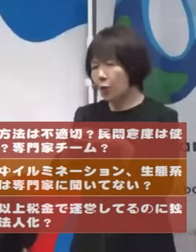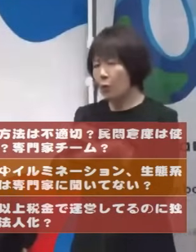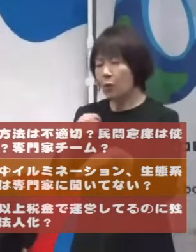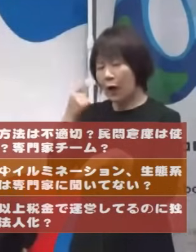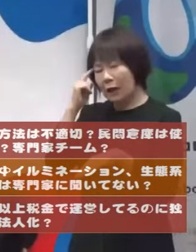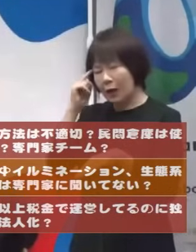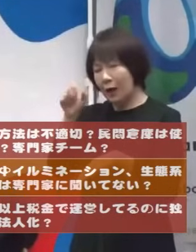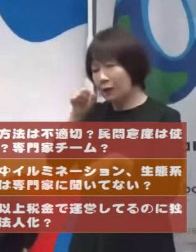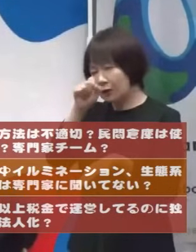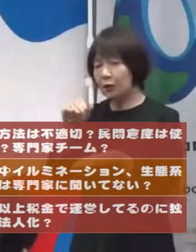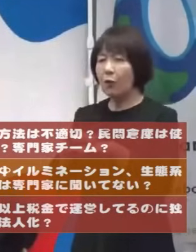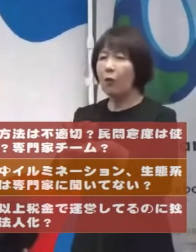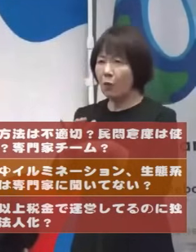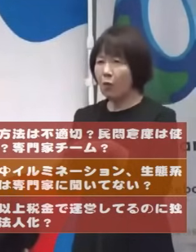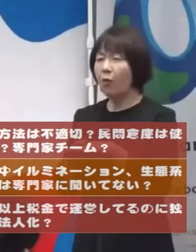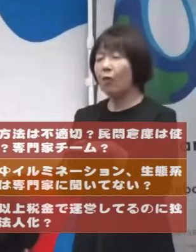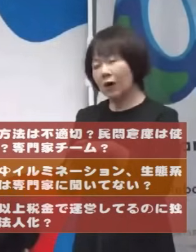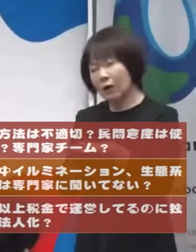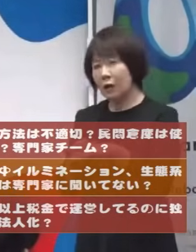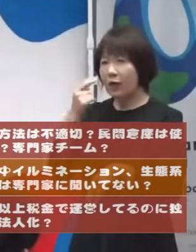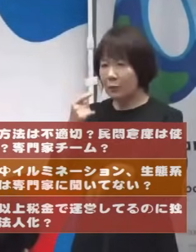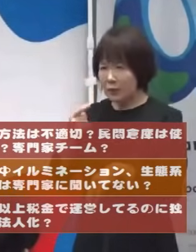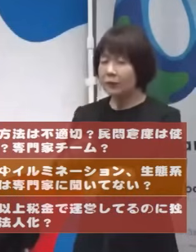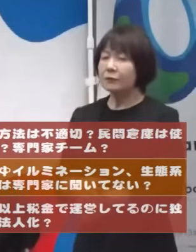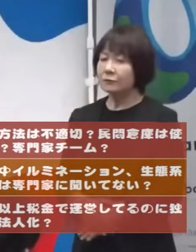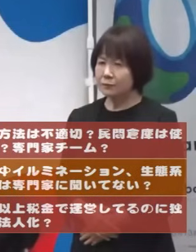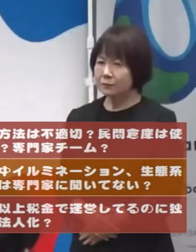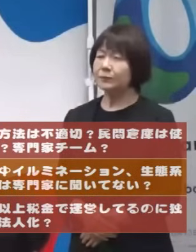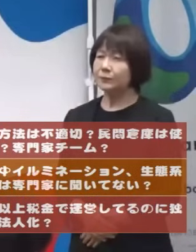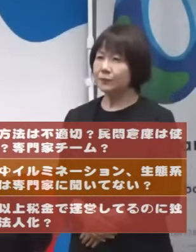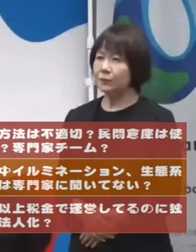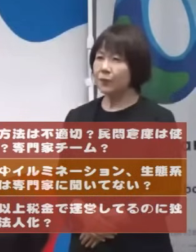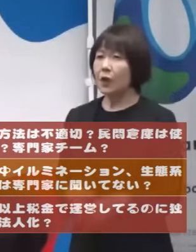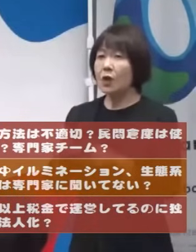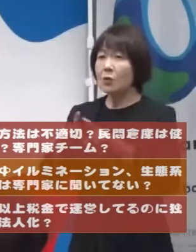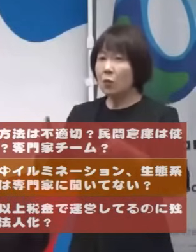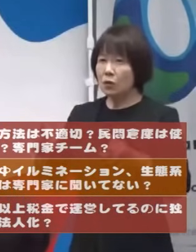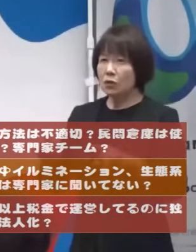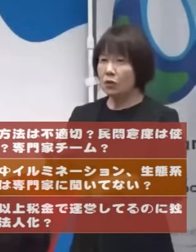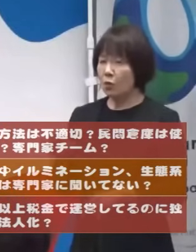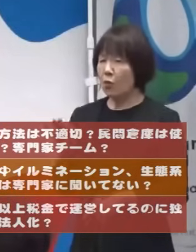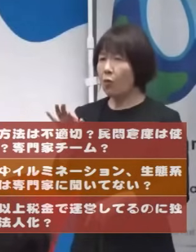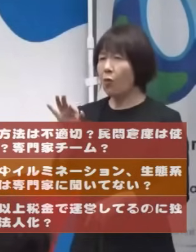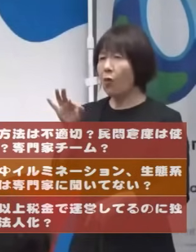るベストな方策かな、ベターな方策かなというふうに思っています。でもちろん金がいくらで